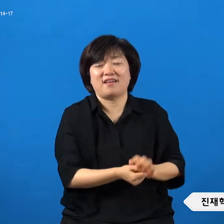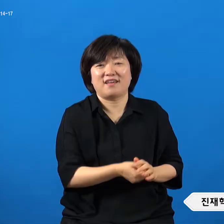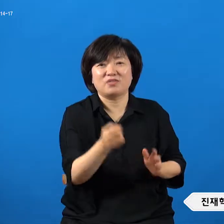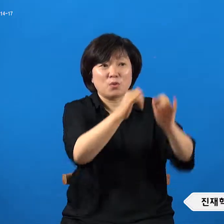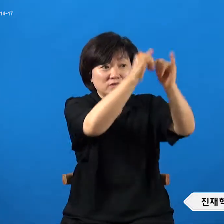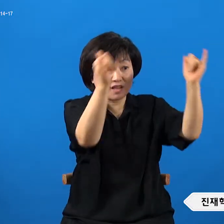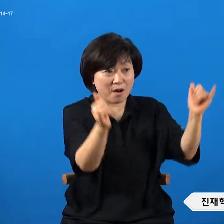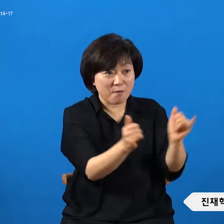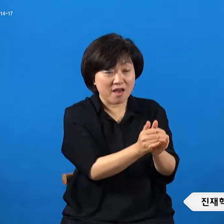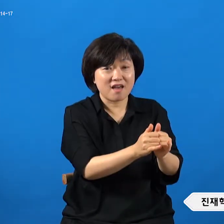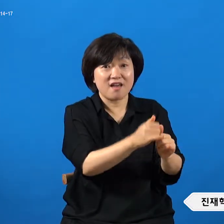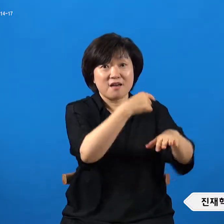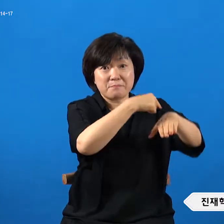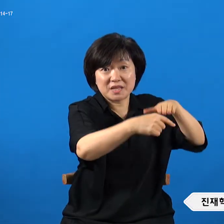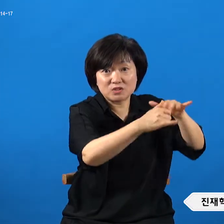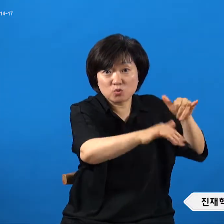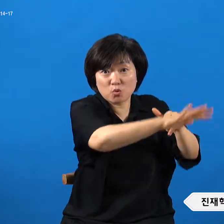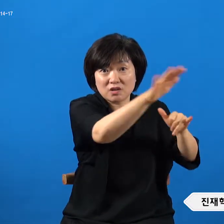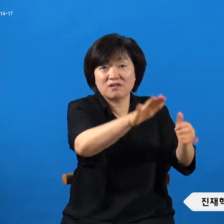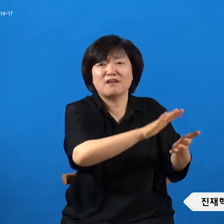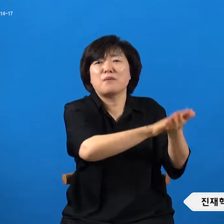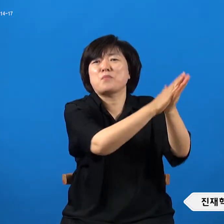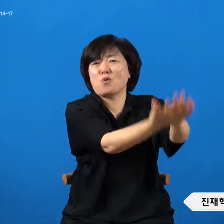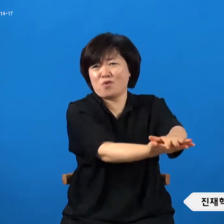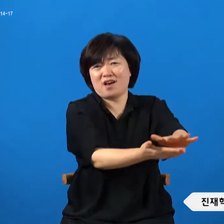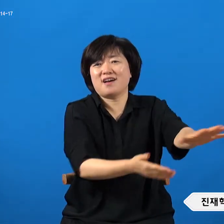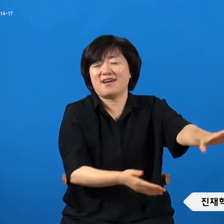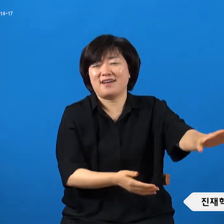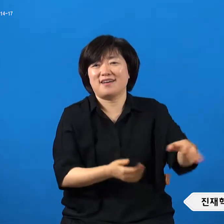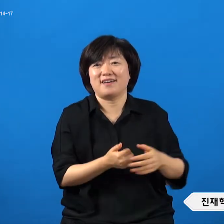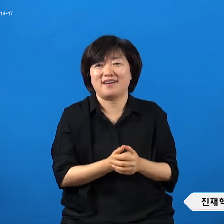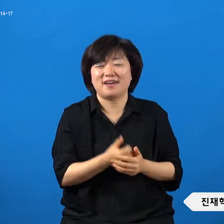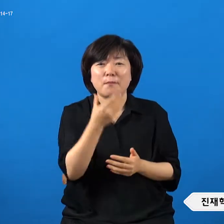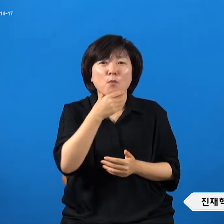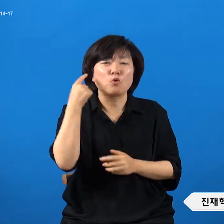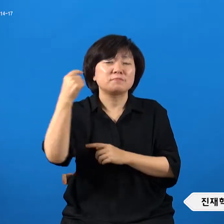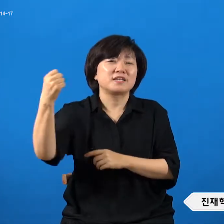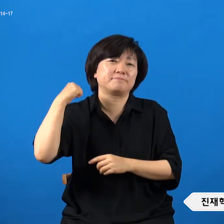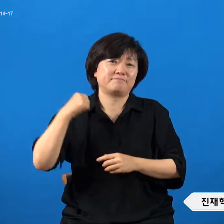변합니다. 우리나라도 그렇게 변화되지 않았습니까?